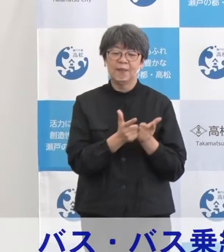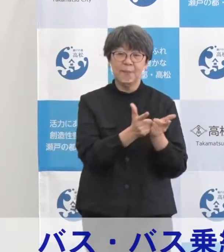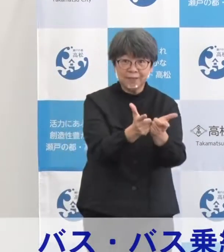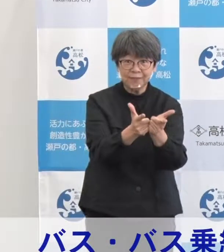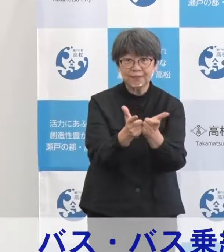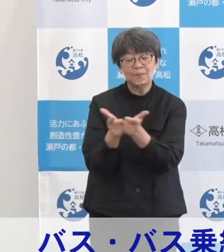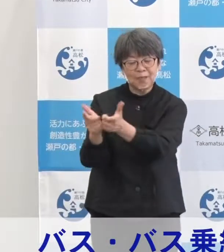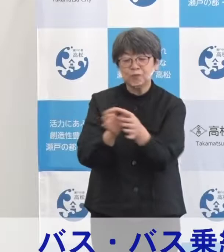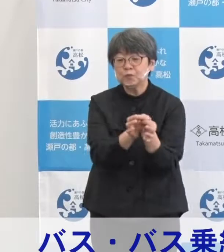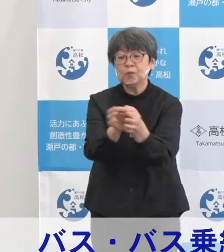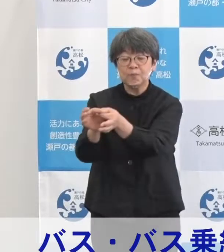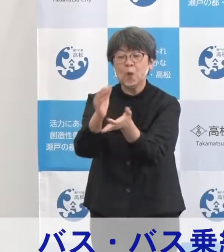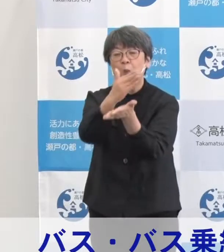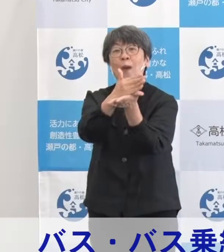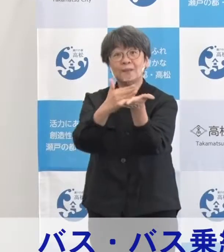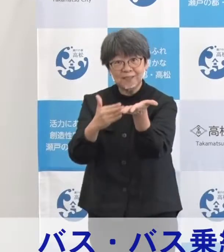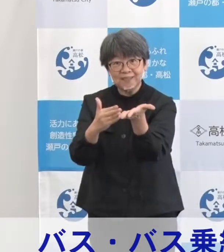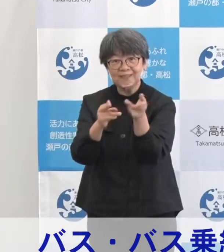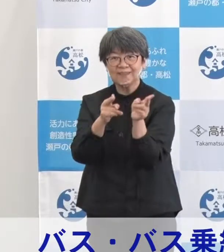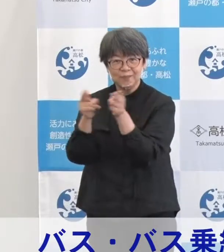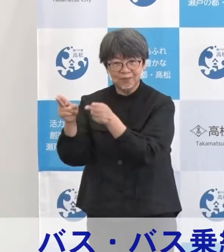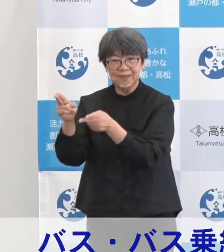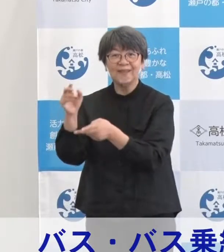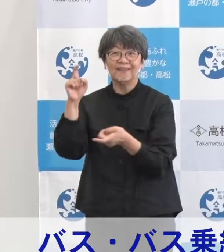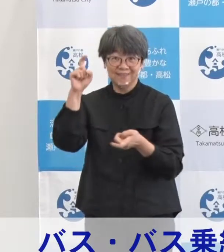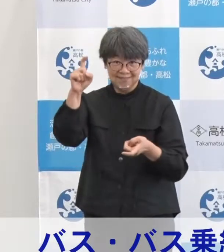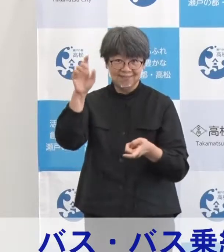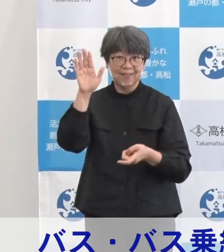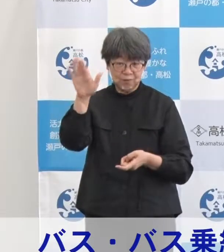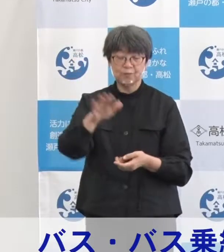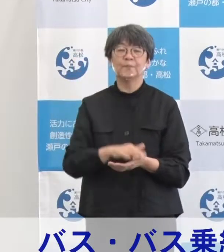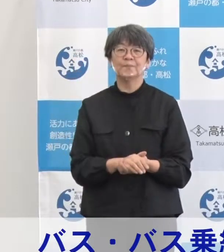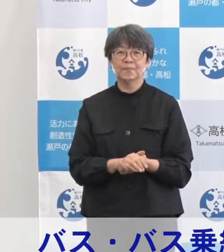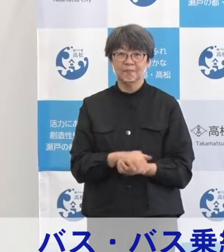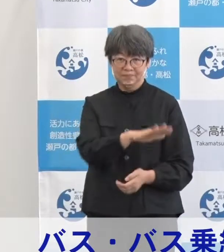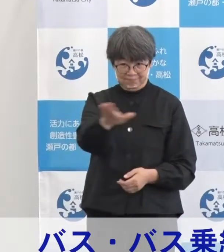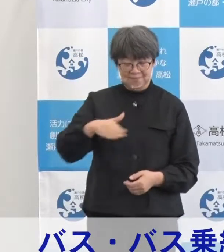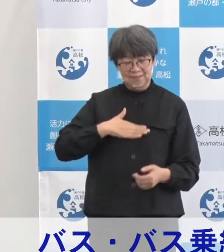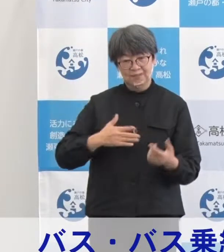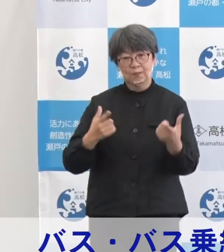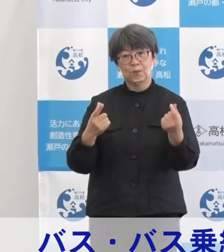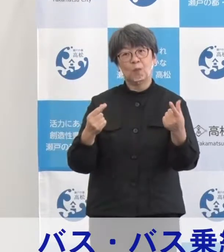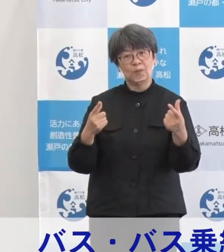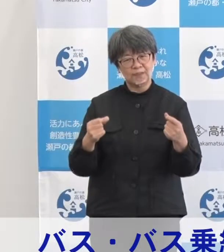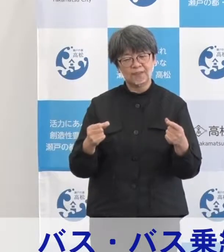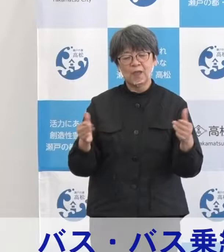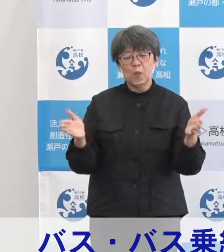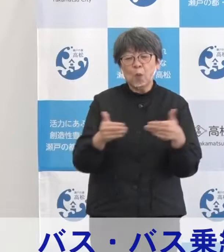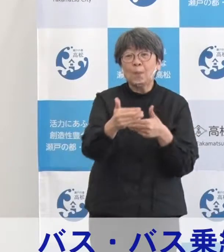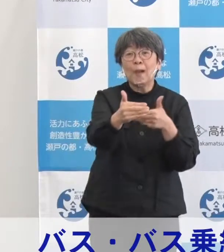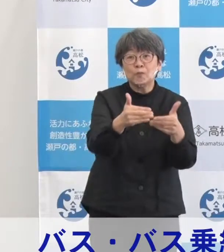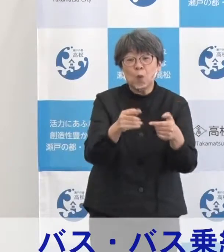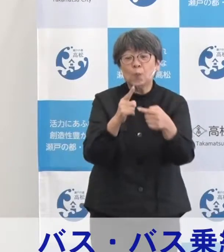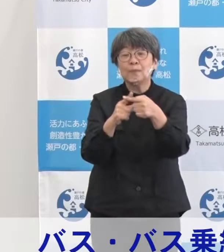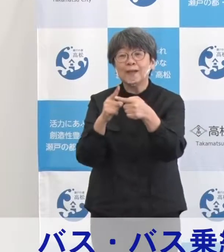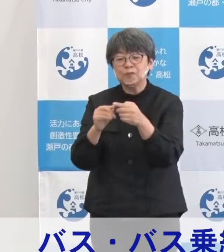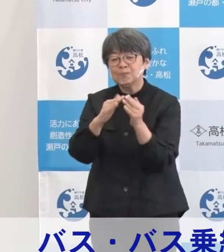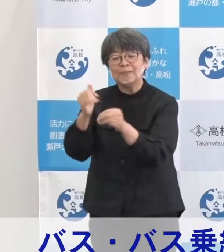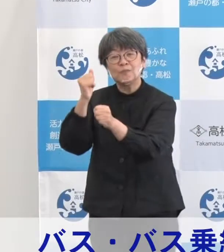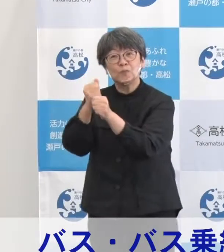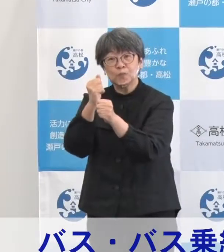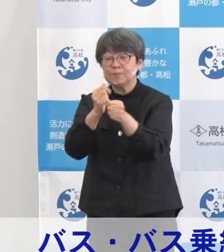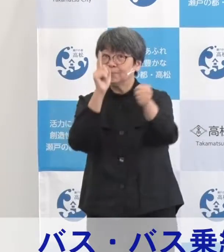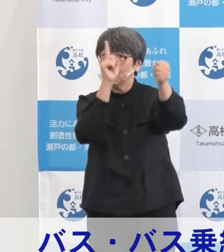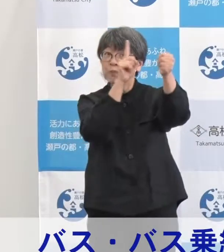の乗り継ぎ割引制度についてでございます本誌ではご承知の通りまあコンパクトプラスネットワークのまちづくりということで